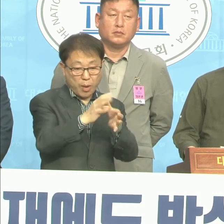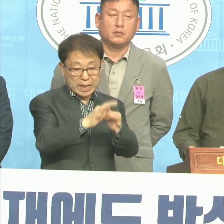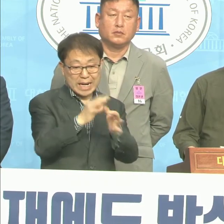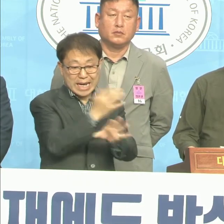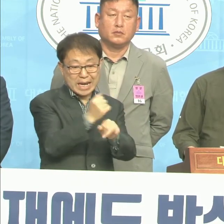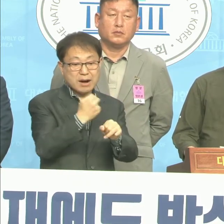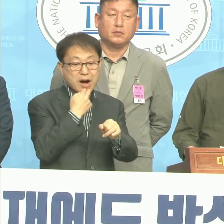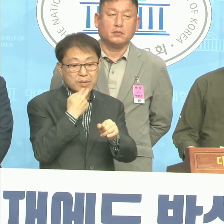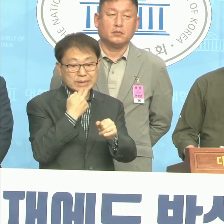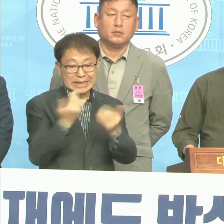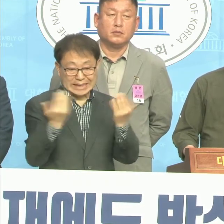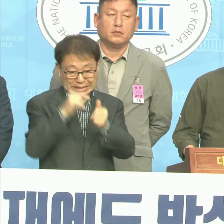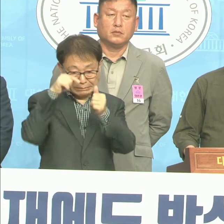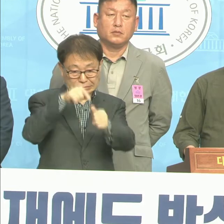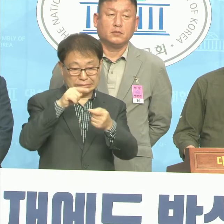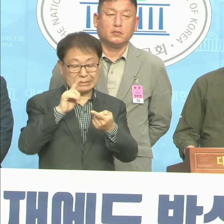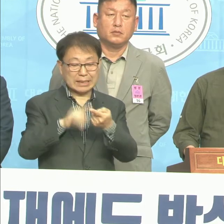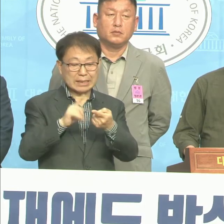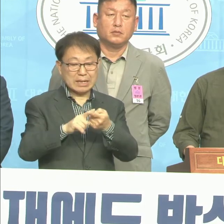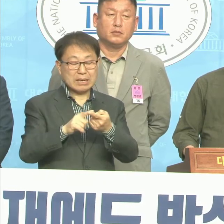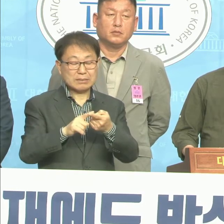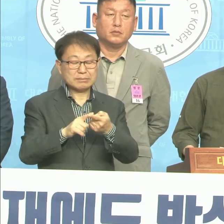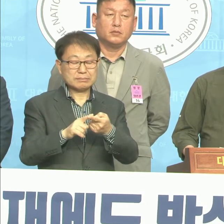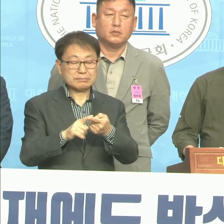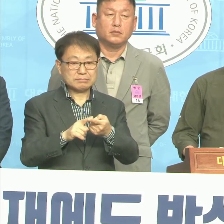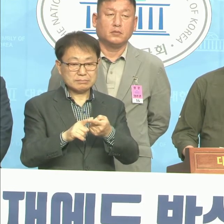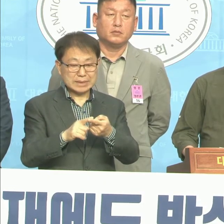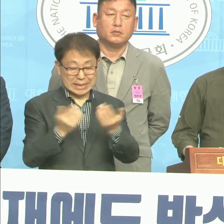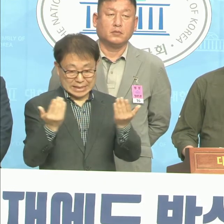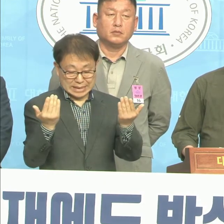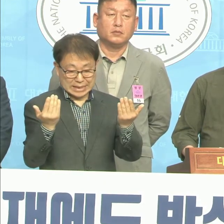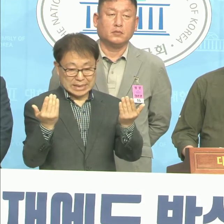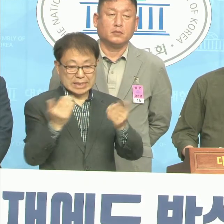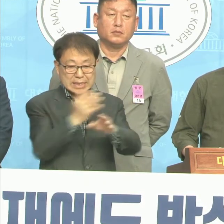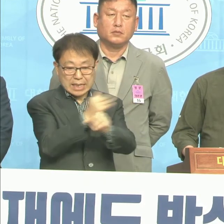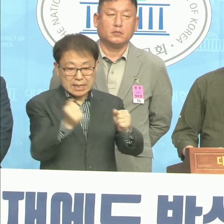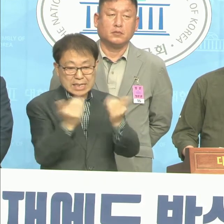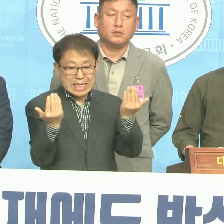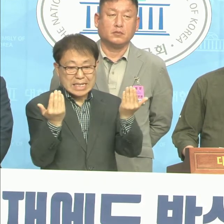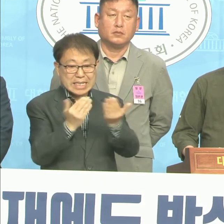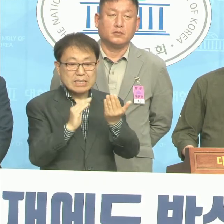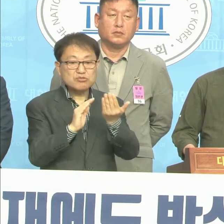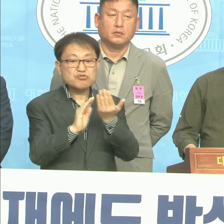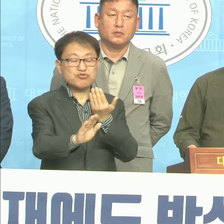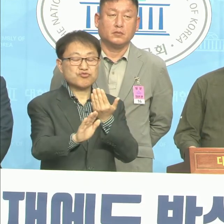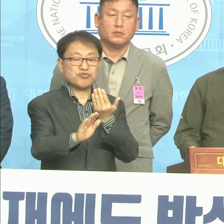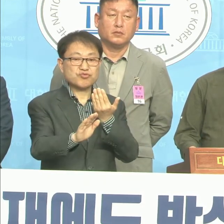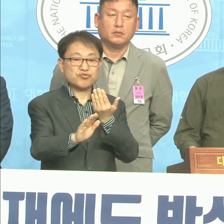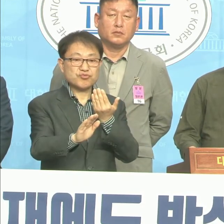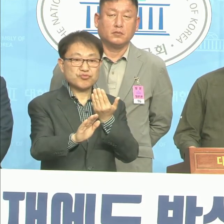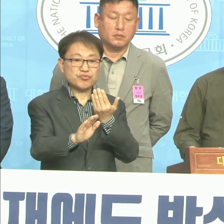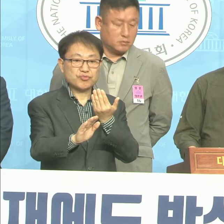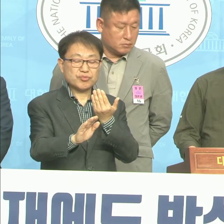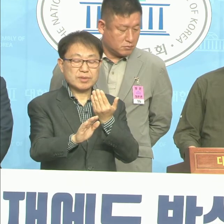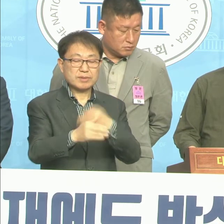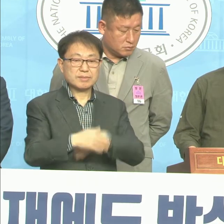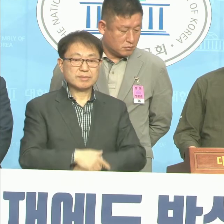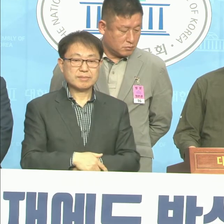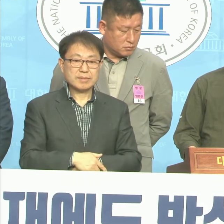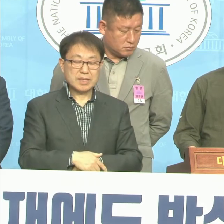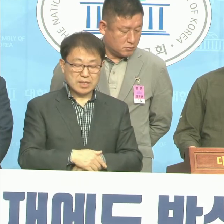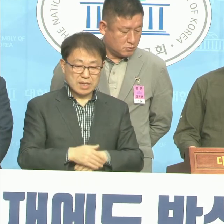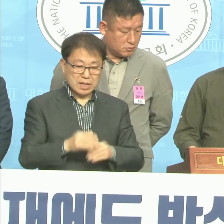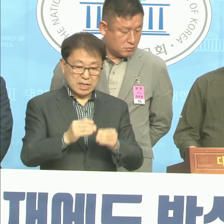더없이 선택을 하면서도 041 자든 대학인 계약 입자 이후 일자로 조직하고 하고